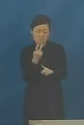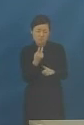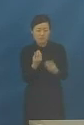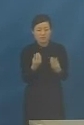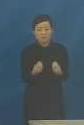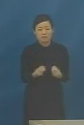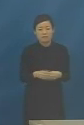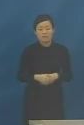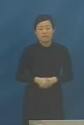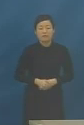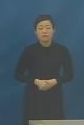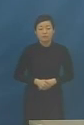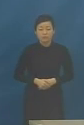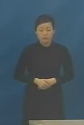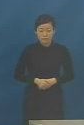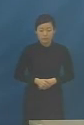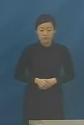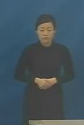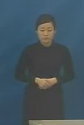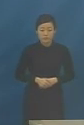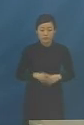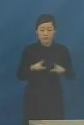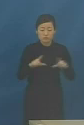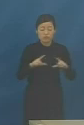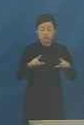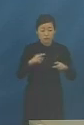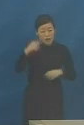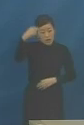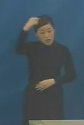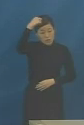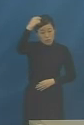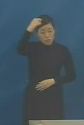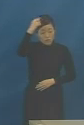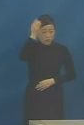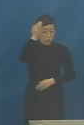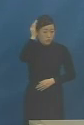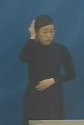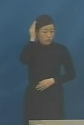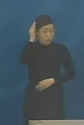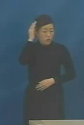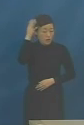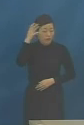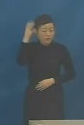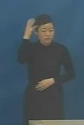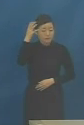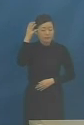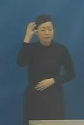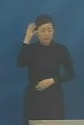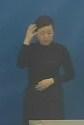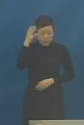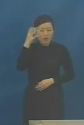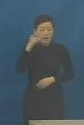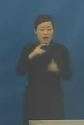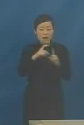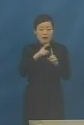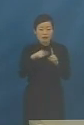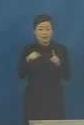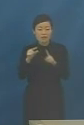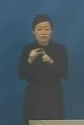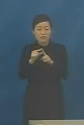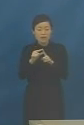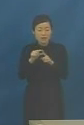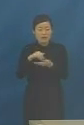この側頭骨のあたりへがあのいた部 dna が豊富だと思われているんですがえぇまぁ